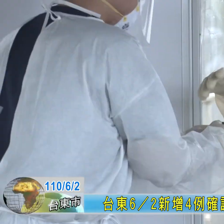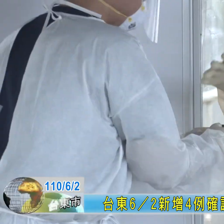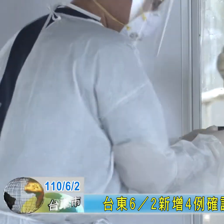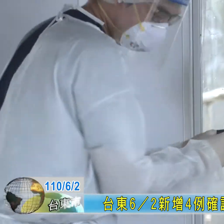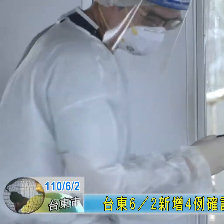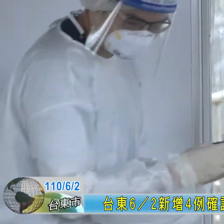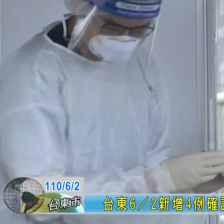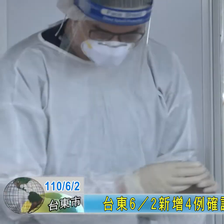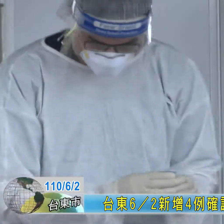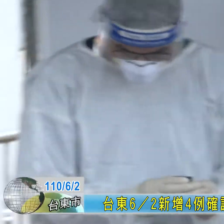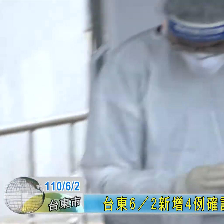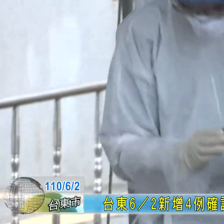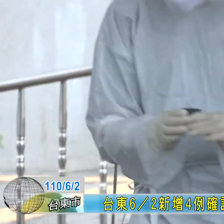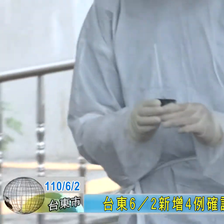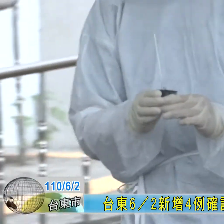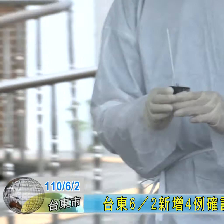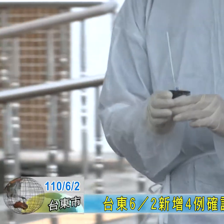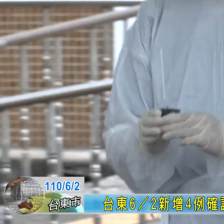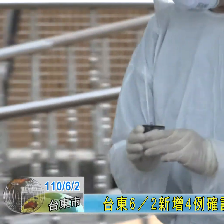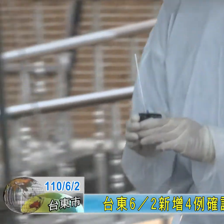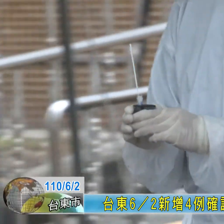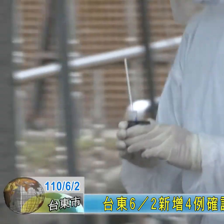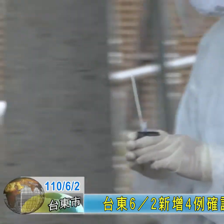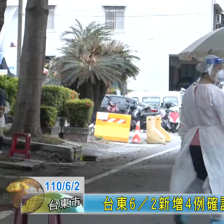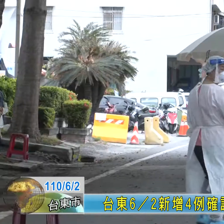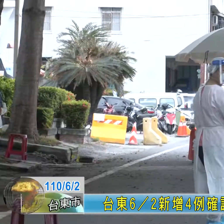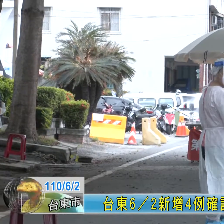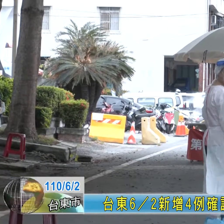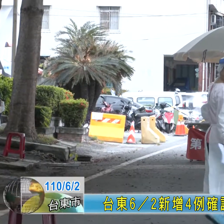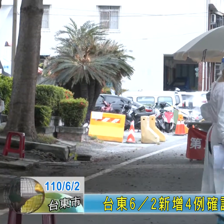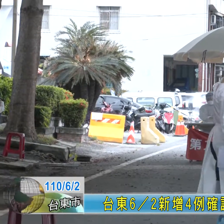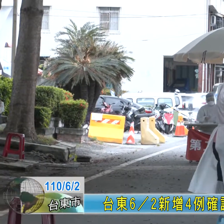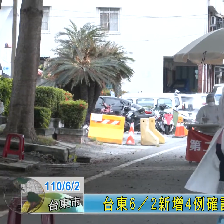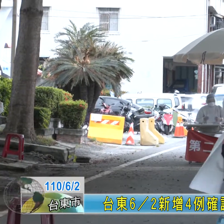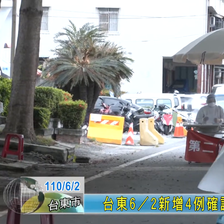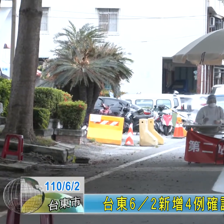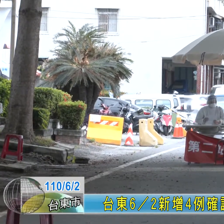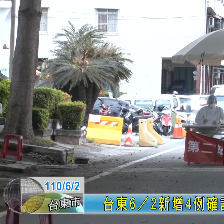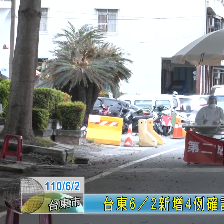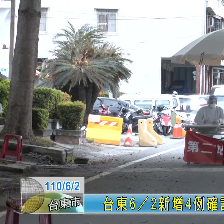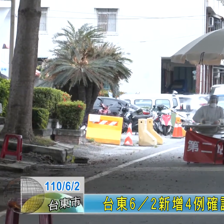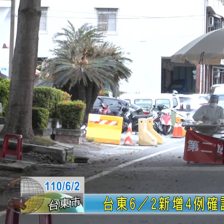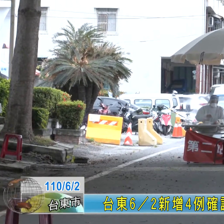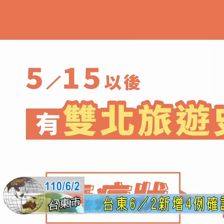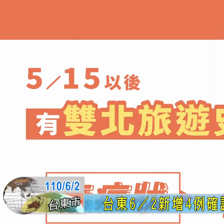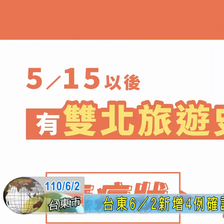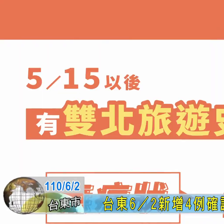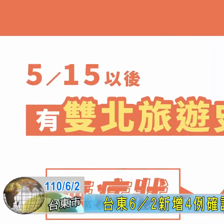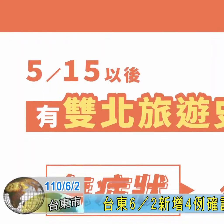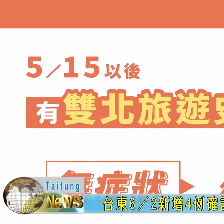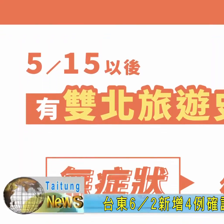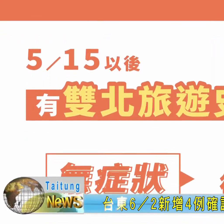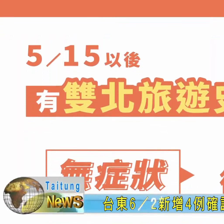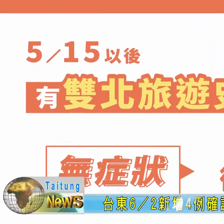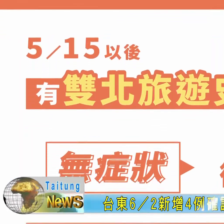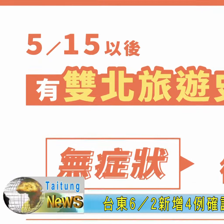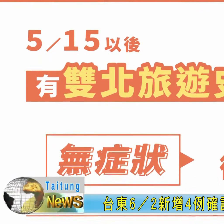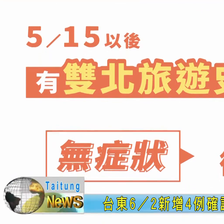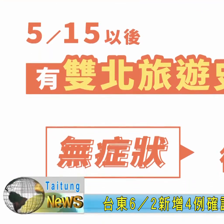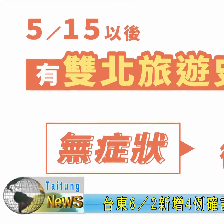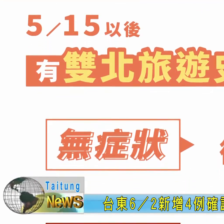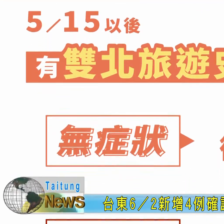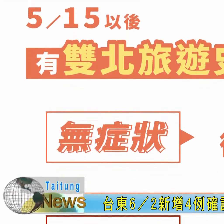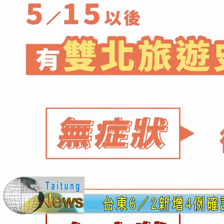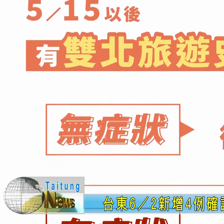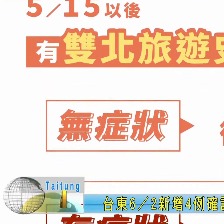肺炎的相关症状，请直接就医，而没有症状的返乡民众也请尽快到卫生所进行快筛，避免不自